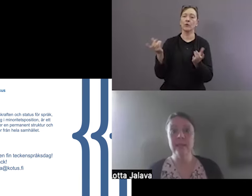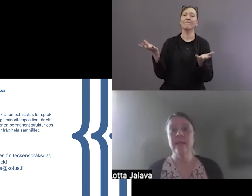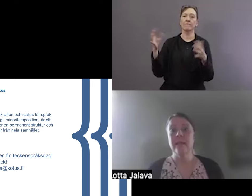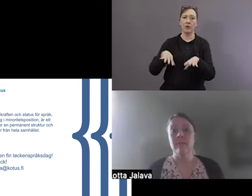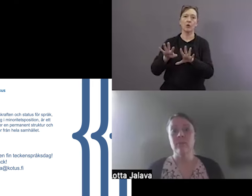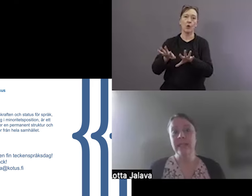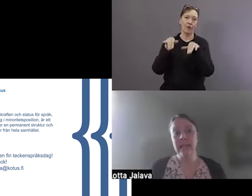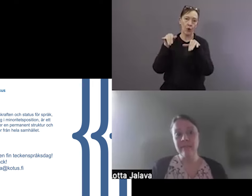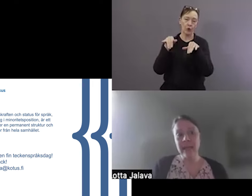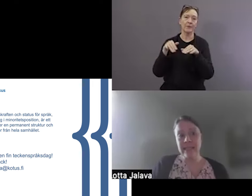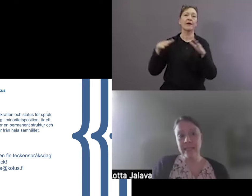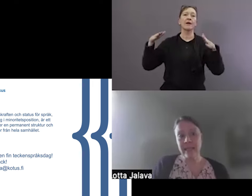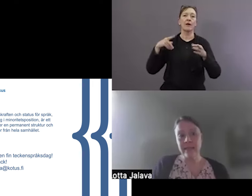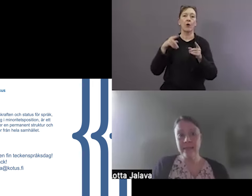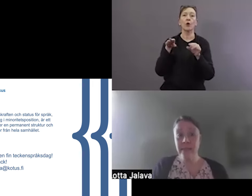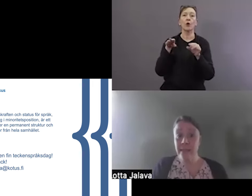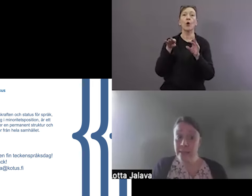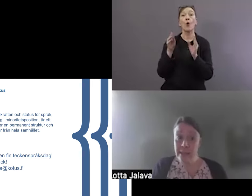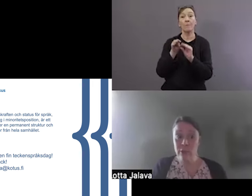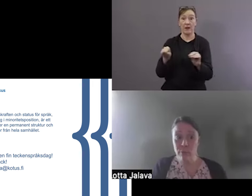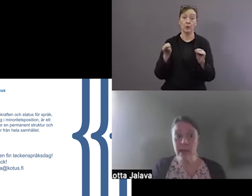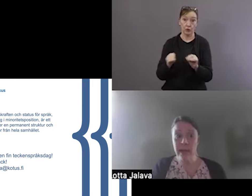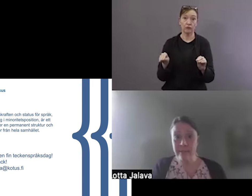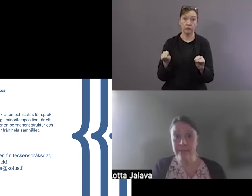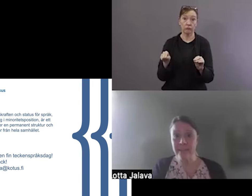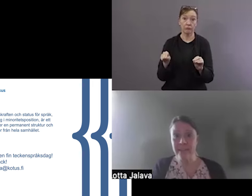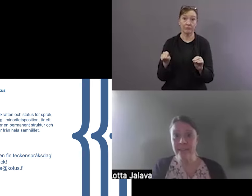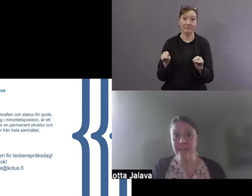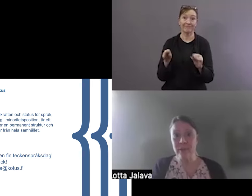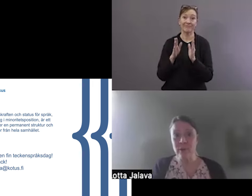vähemmistökielifoorumissa, mutta ehkä vielä sitten tässä